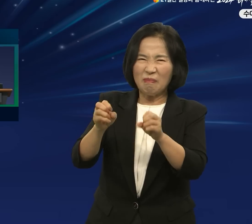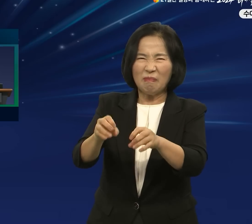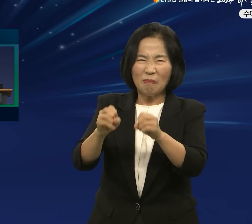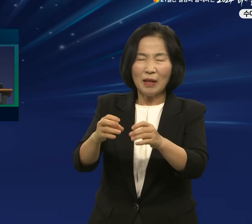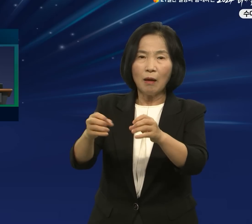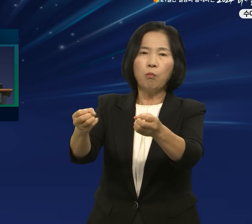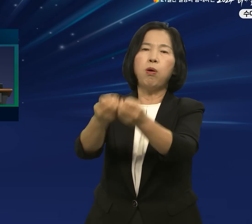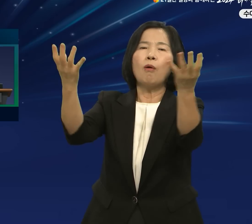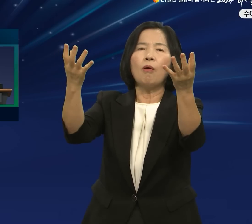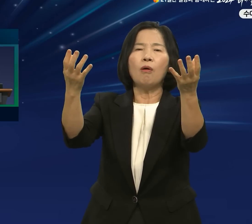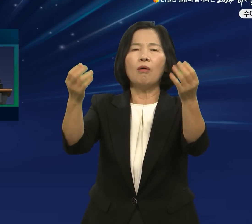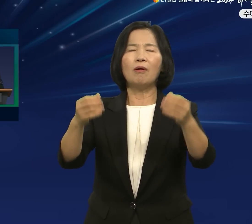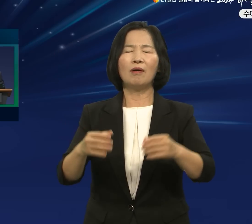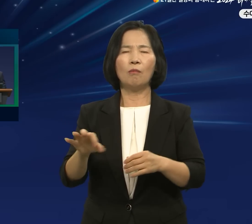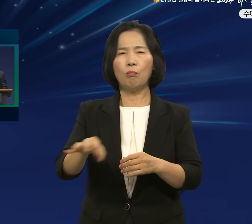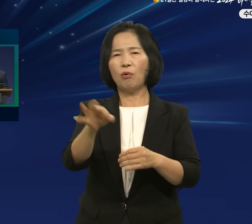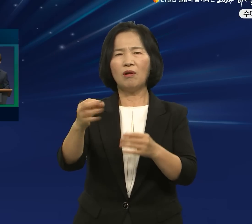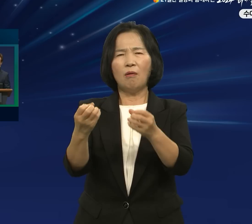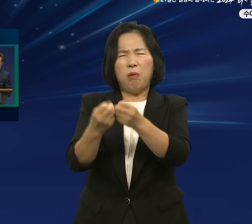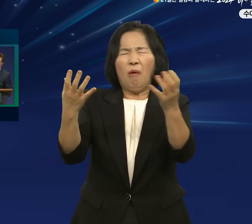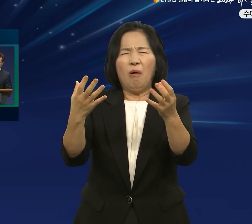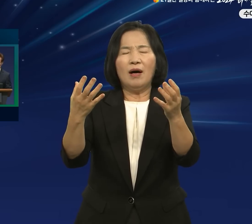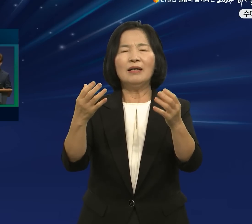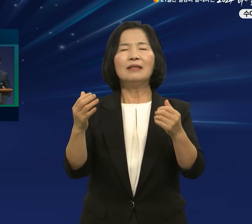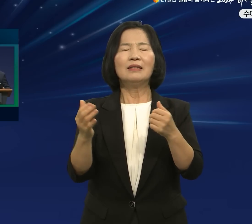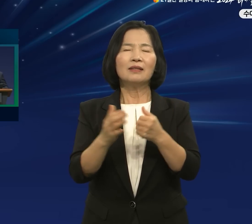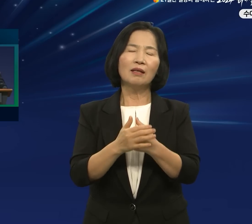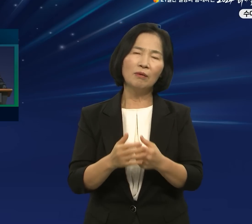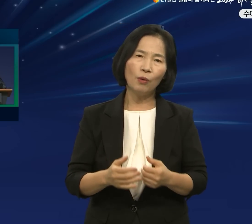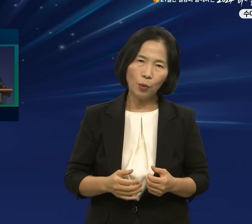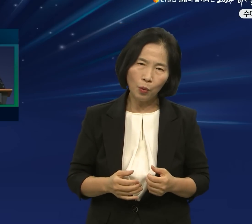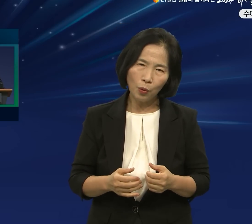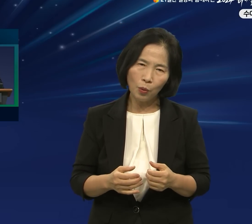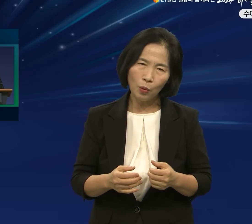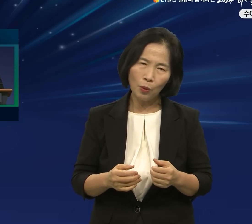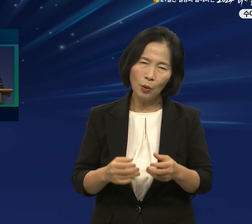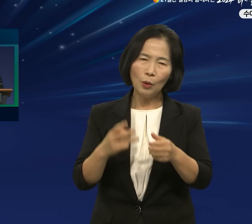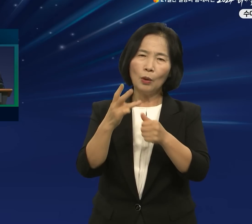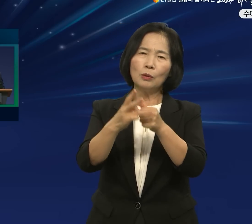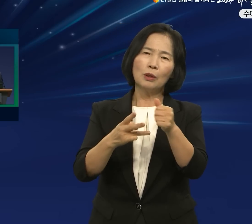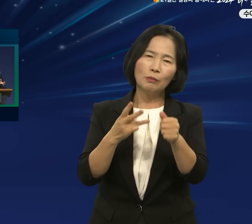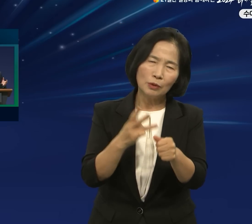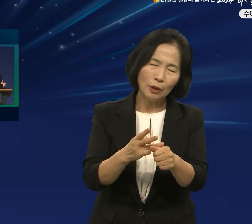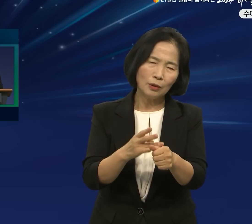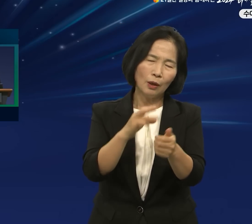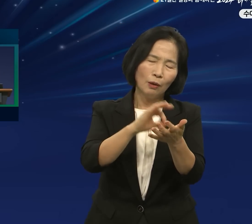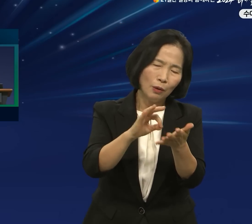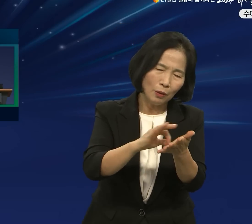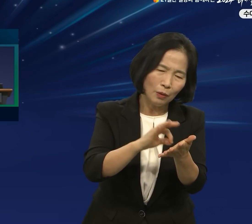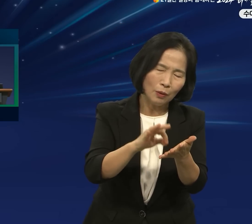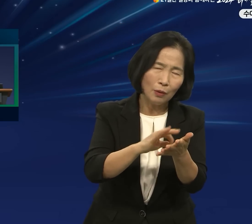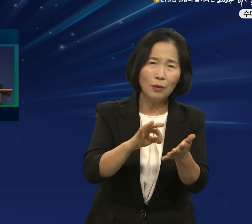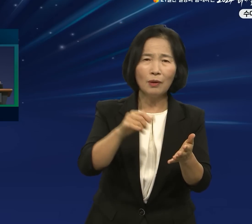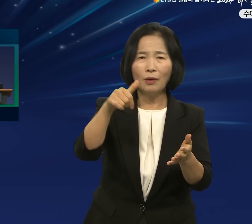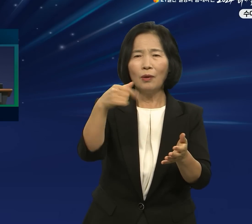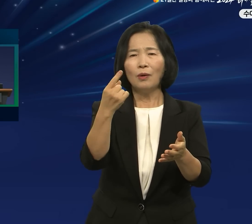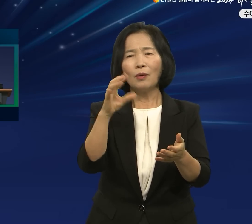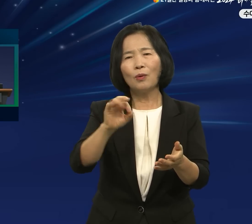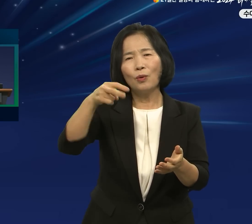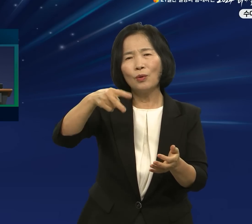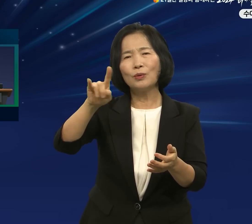한 겁니다. 그렇게 화목 보일러는 3년간의 공생애를 마치고 빽빽한